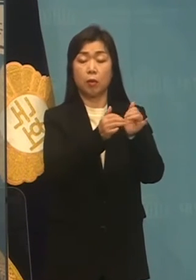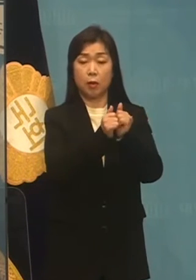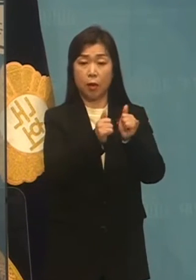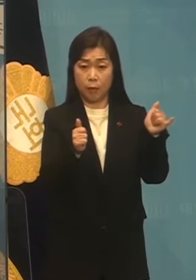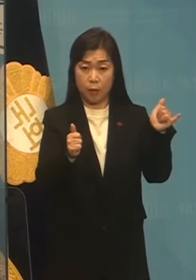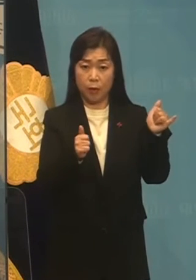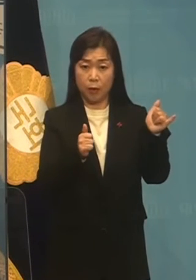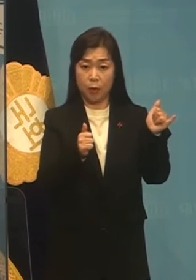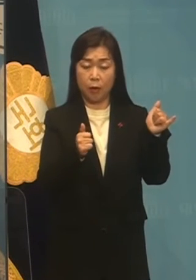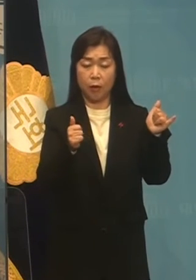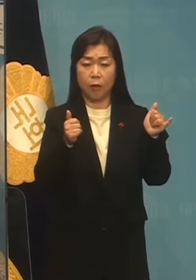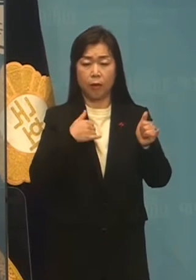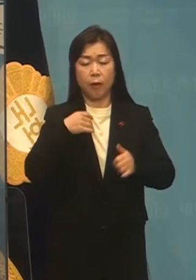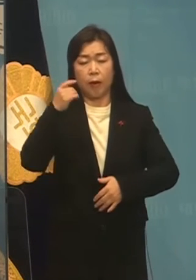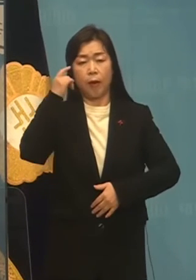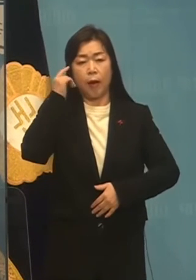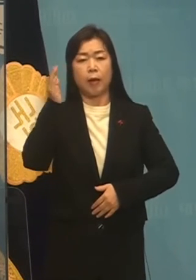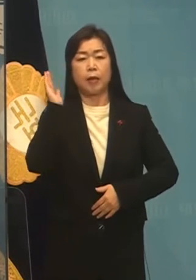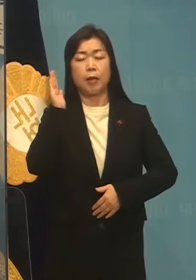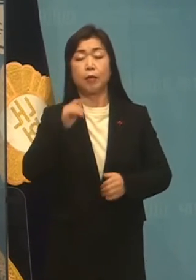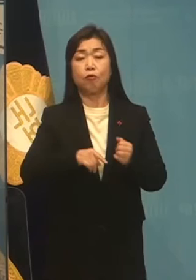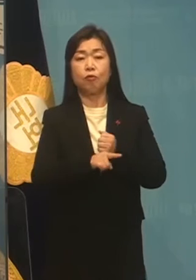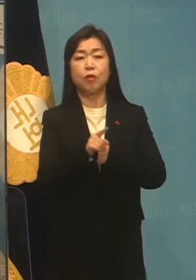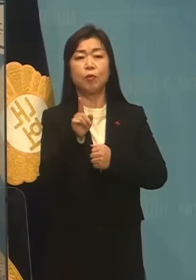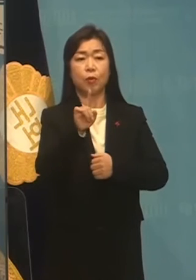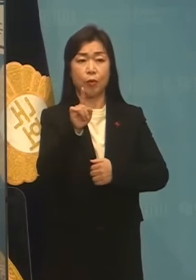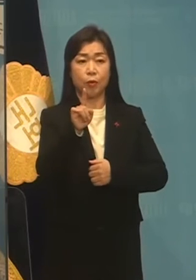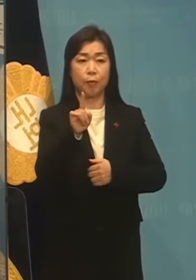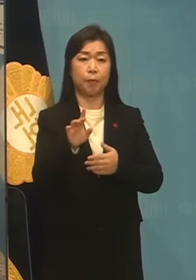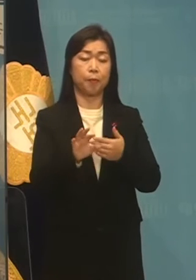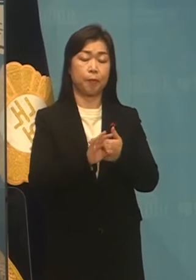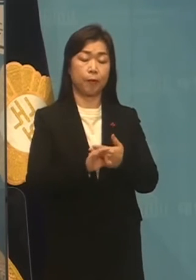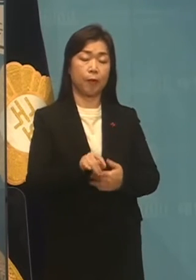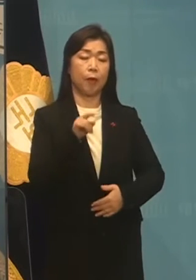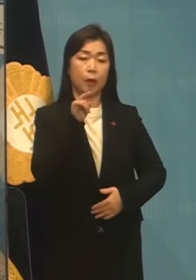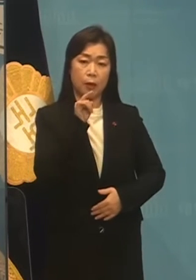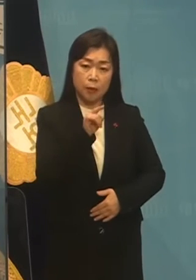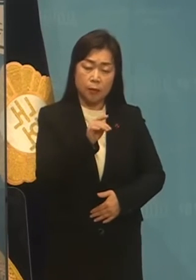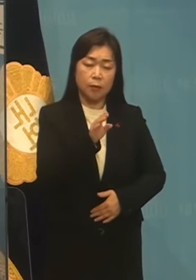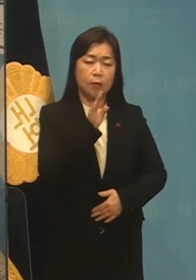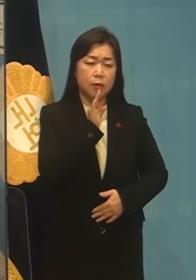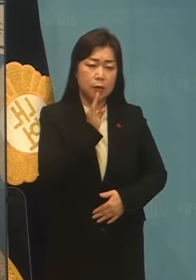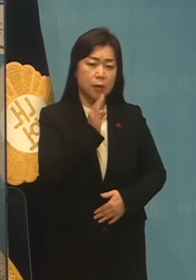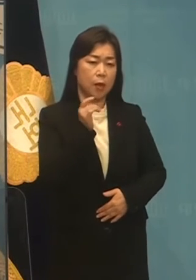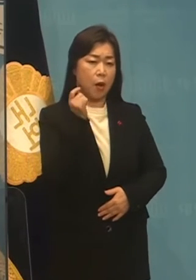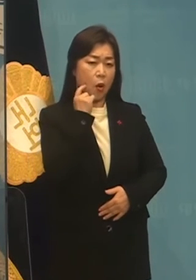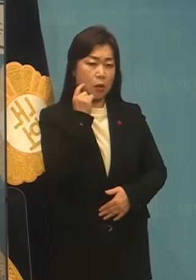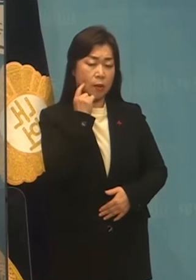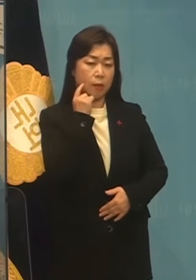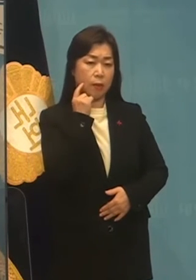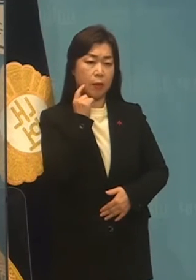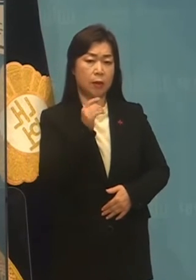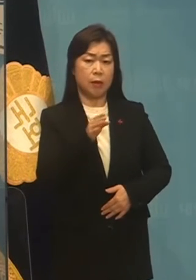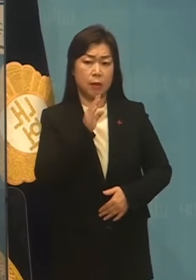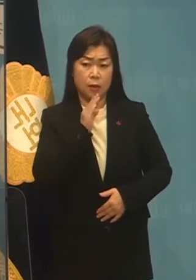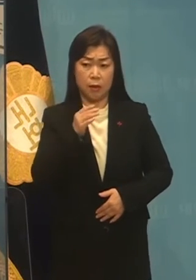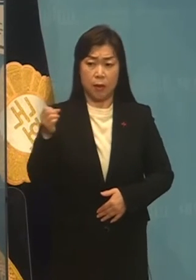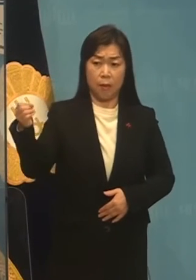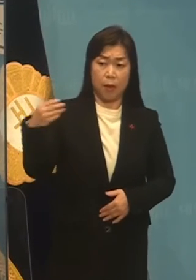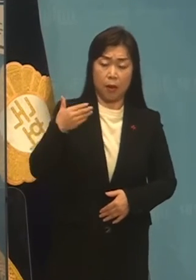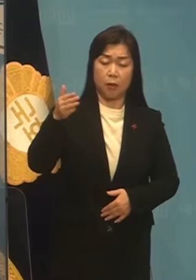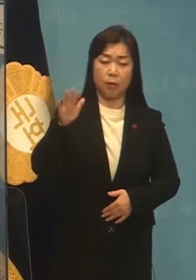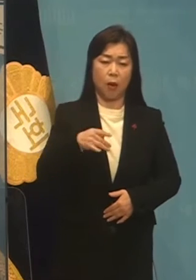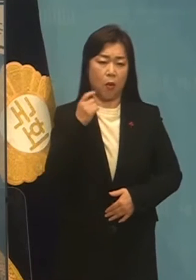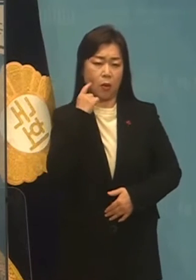사람입니다. 제가 왜 이렇게 얘기하냐면은 이는 진실을 호도하려는 박형준의